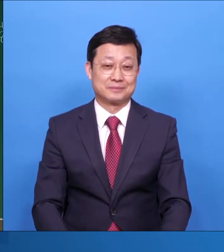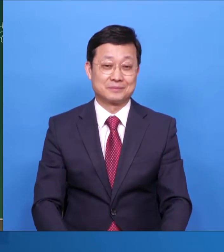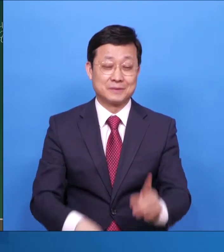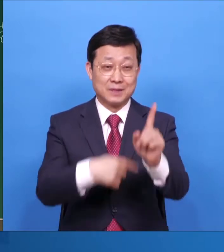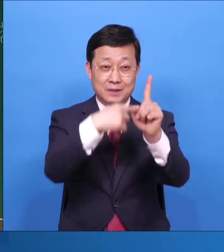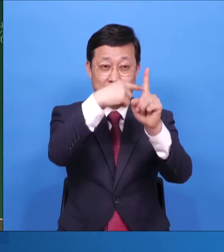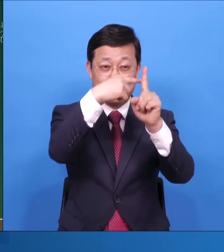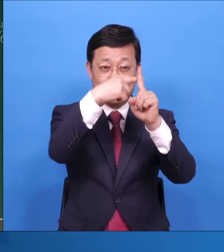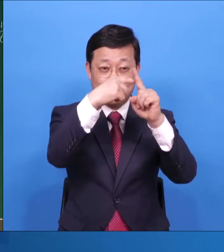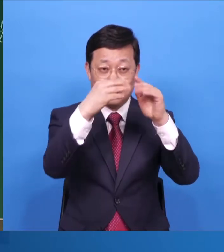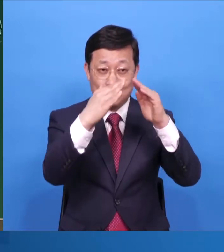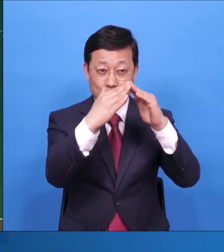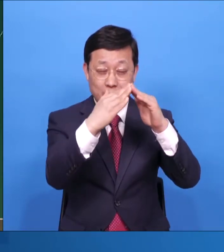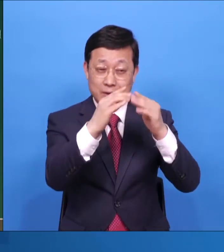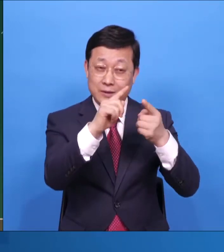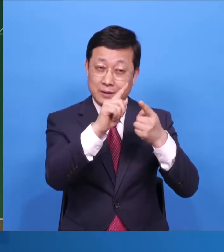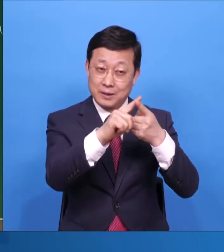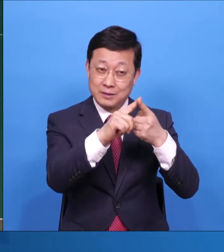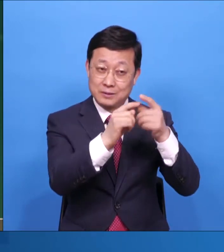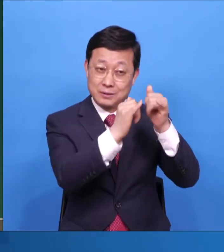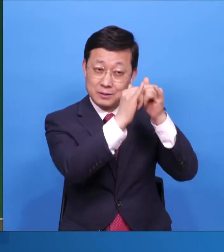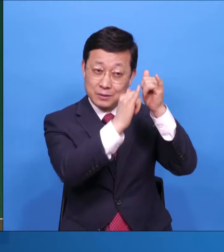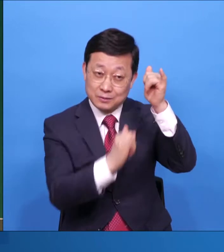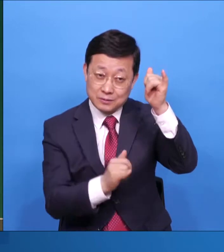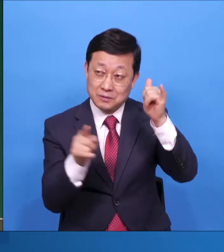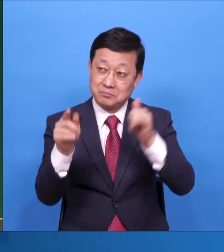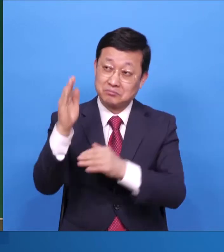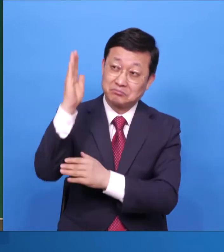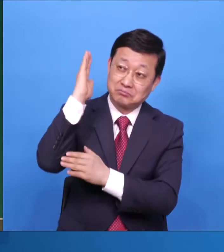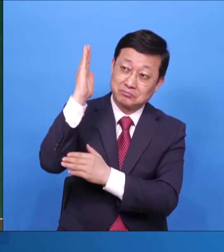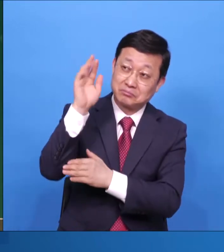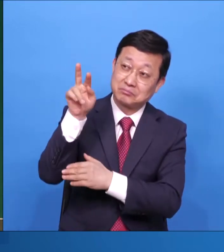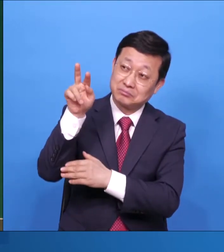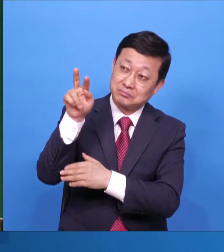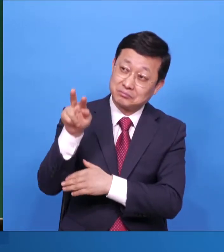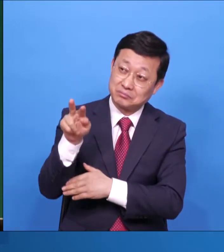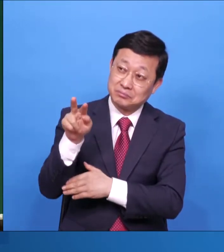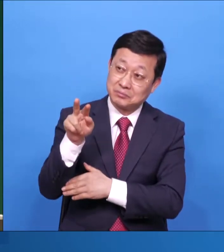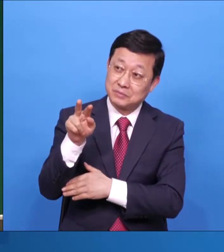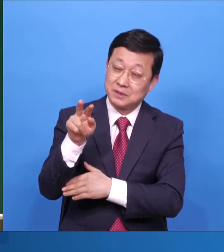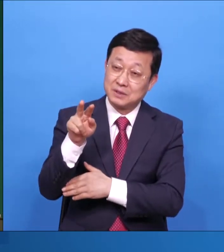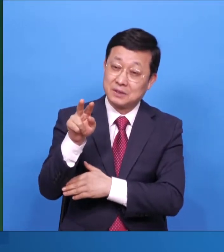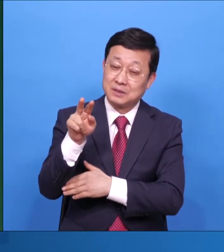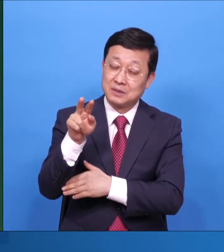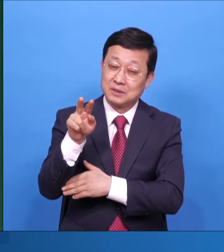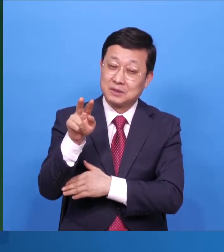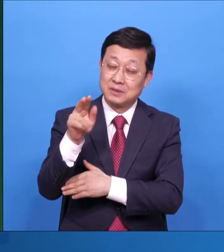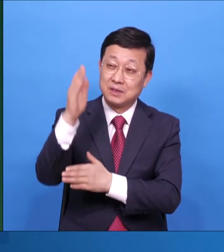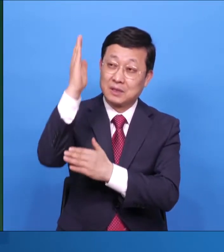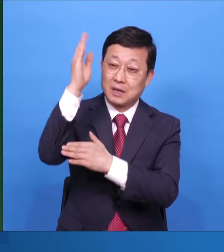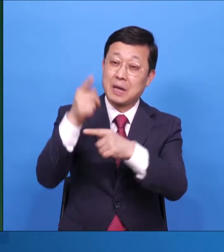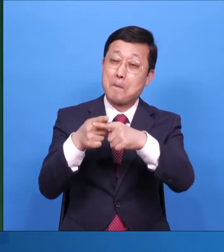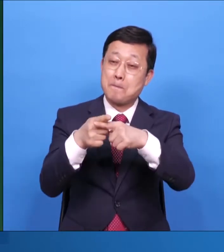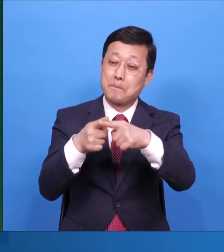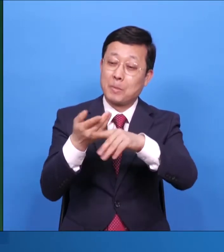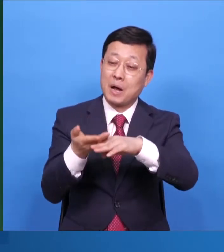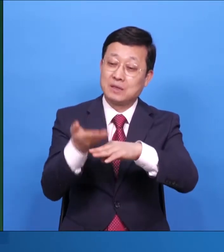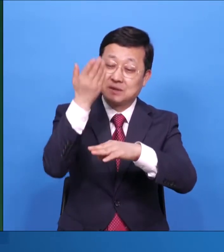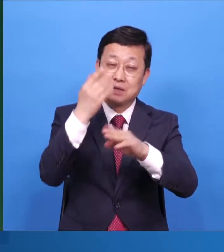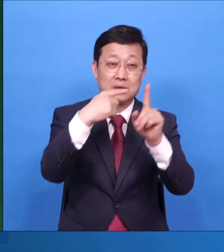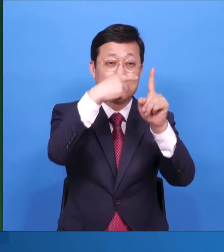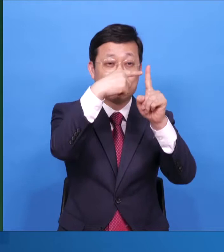기독교에 대한 얘기를 했어요. Estuvo hablando de lo que es el cristianismo. 뭐 강의의 절반을 기독교에 관한 얘기를 했는데